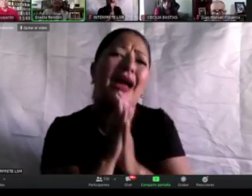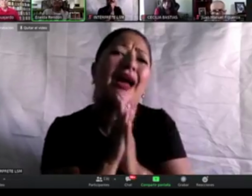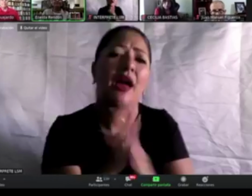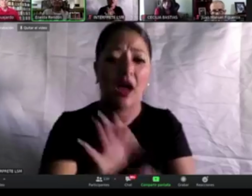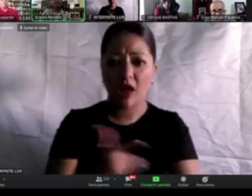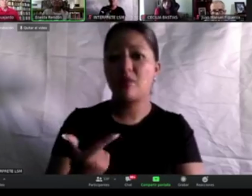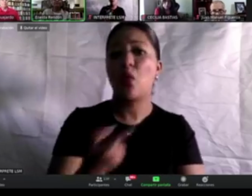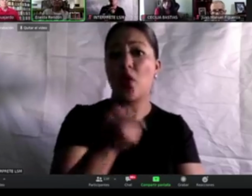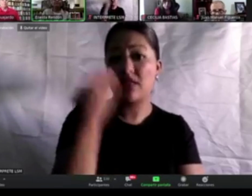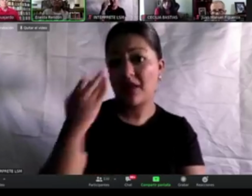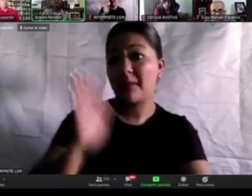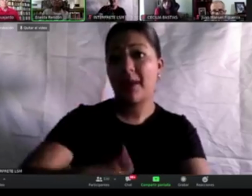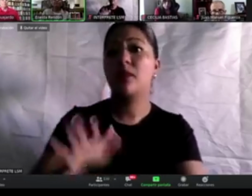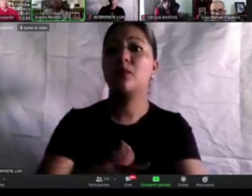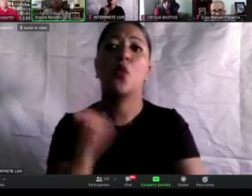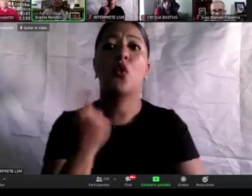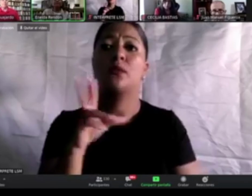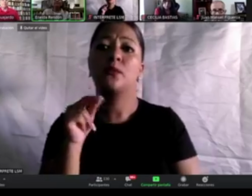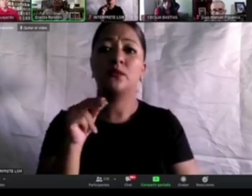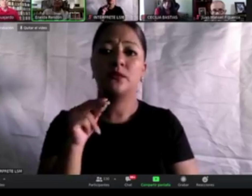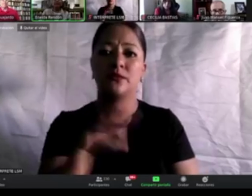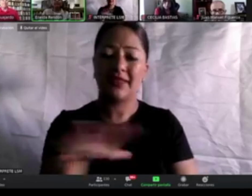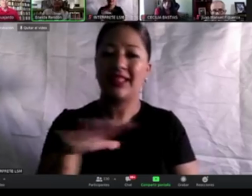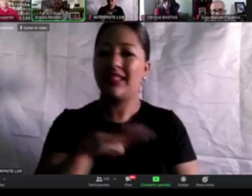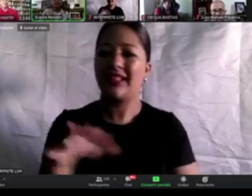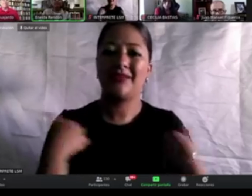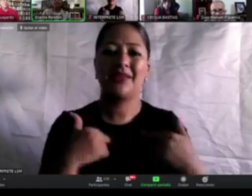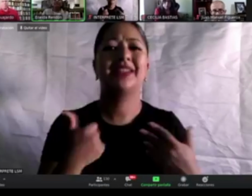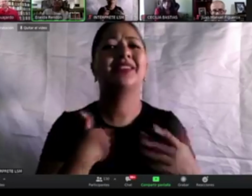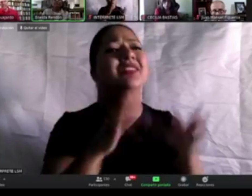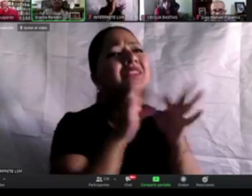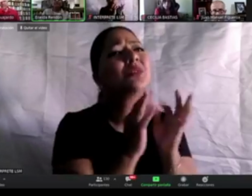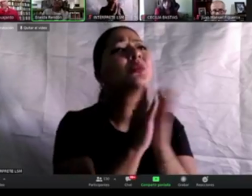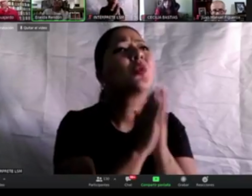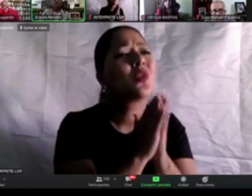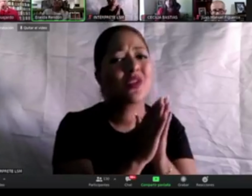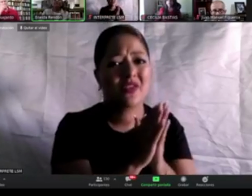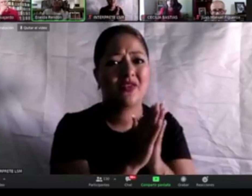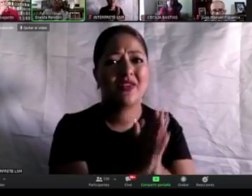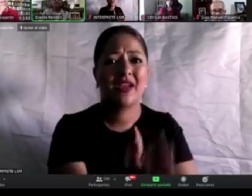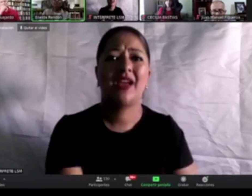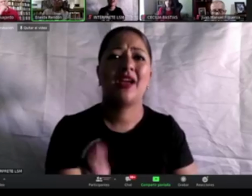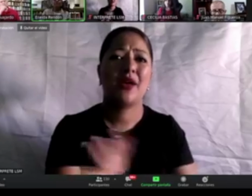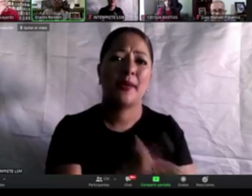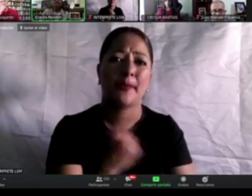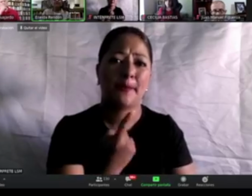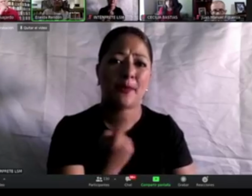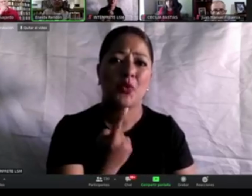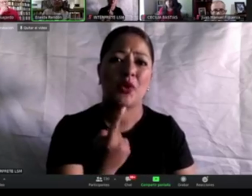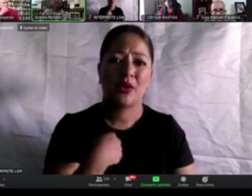que dar a mí entonces yo le expliqué que en lugar de que mis